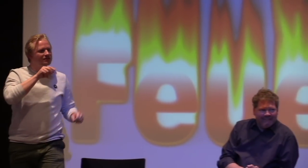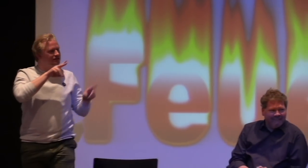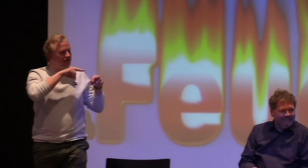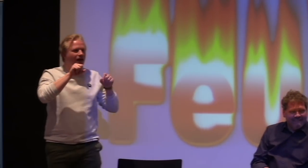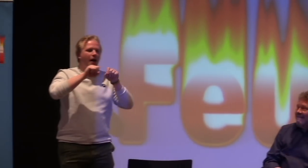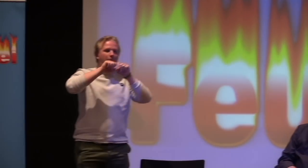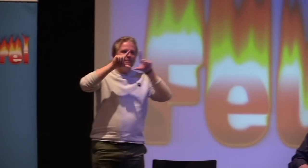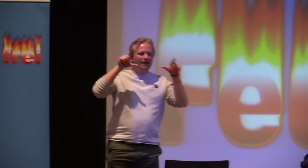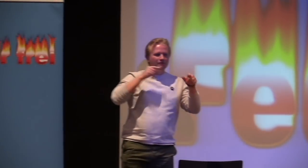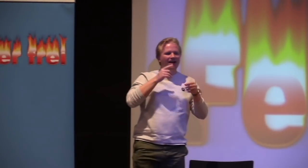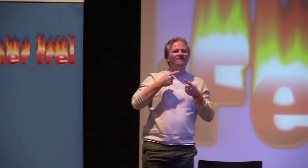Ja.